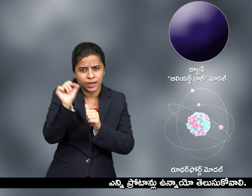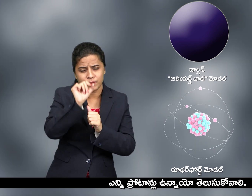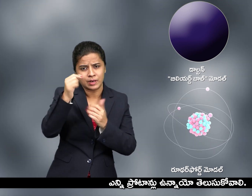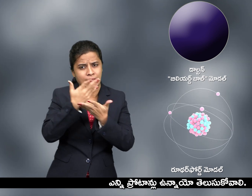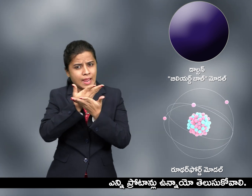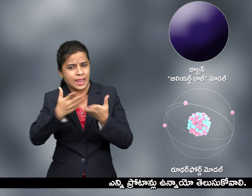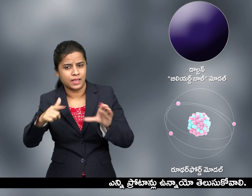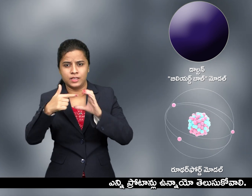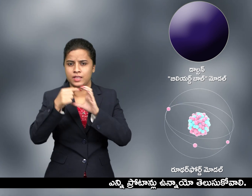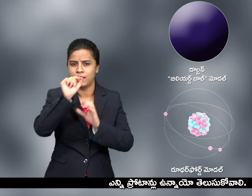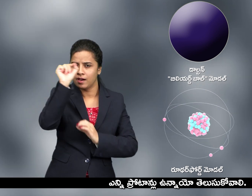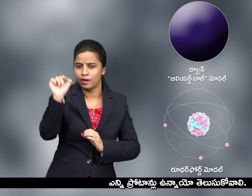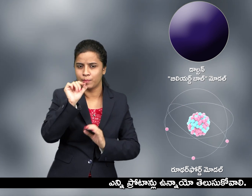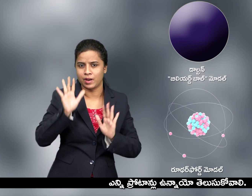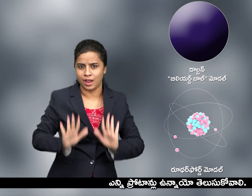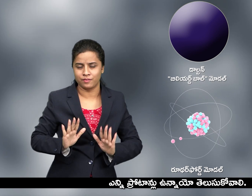తెలుసుకోవాలి.